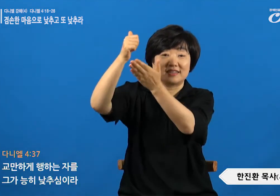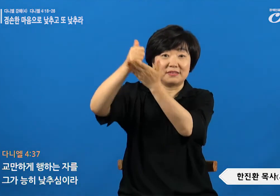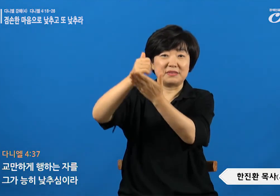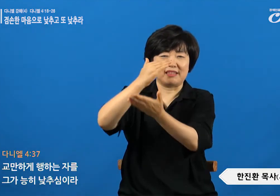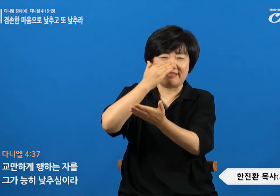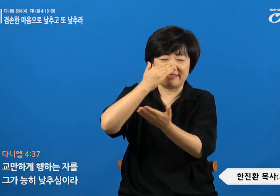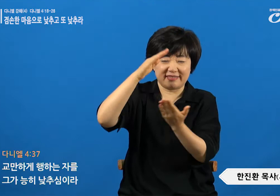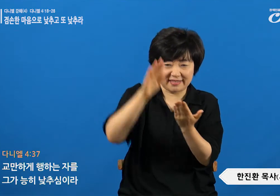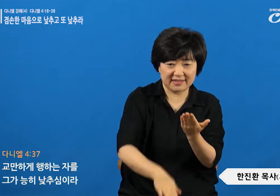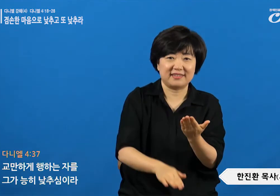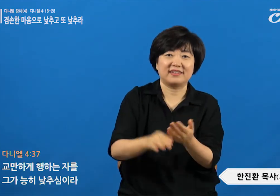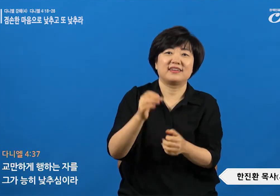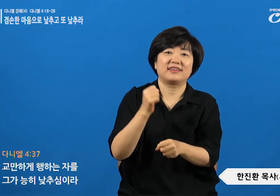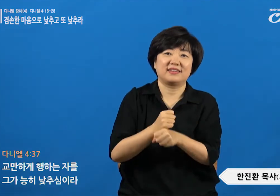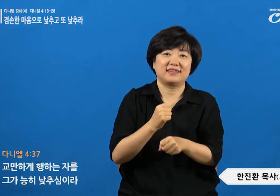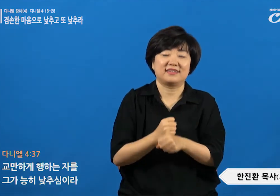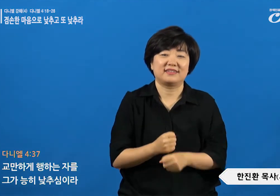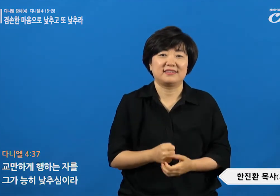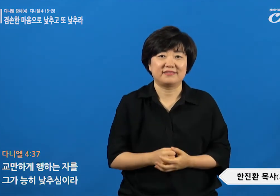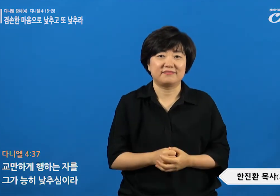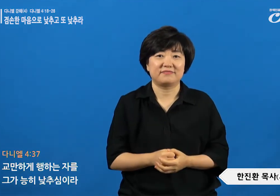능히 낮추심이라.